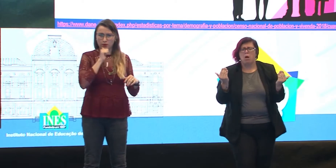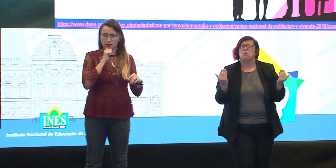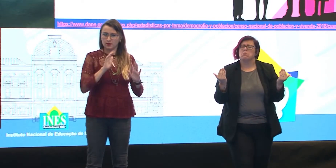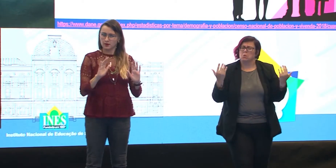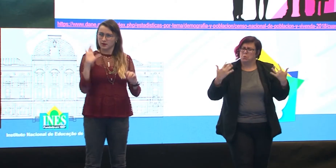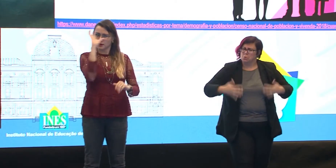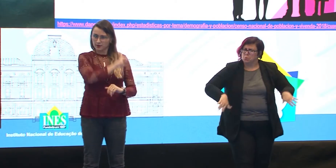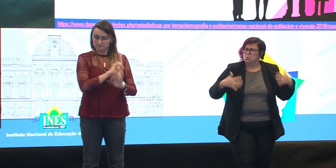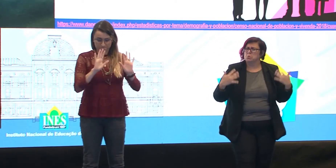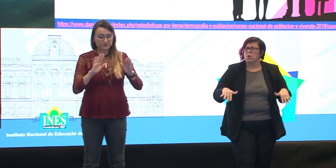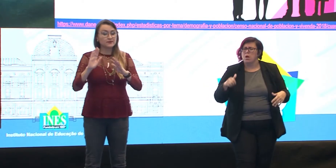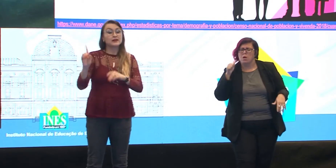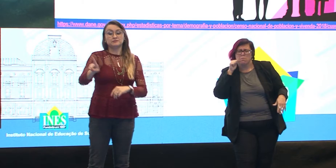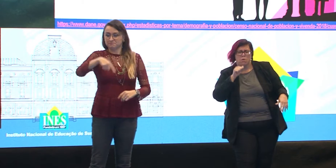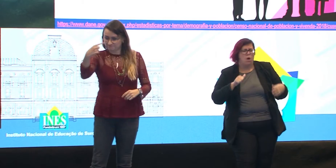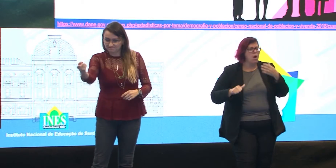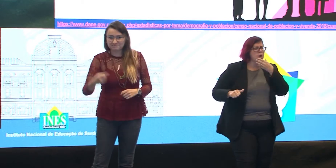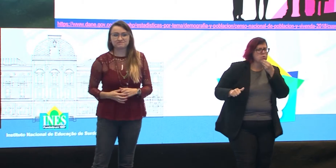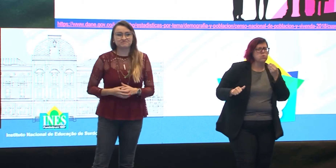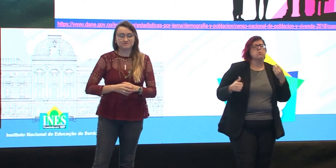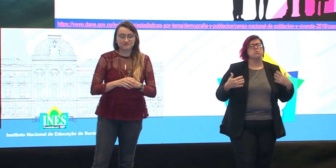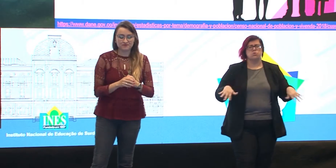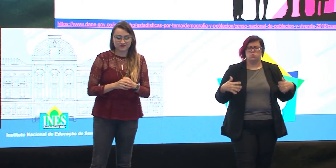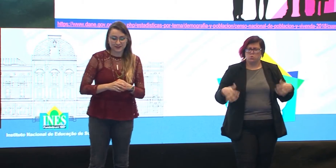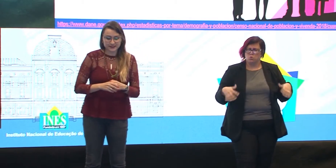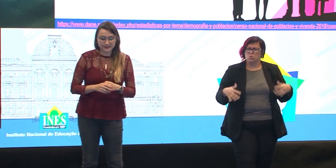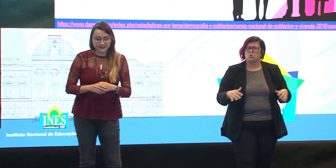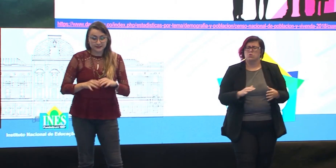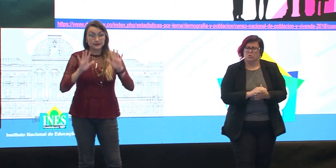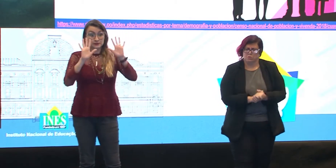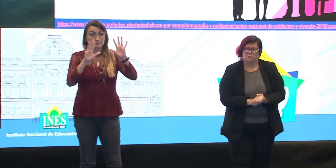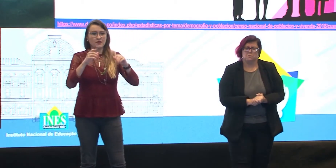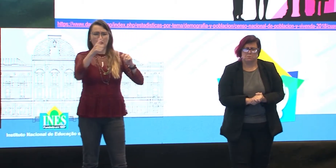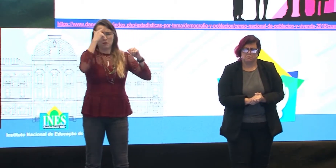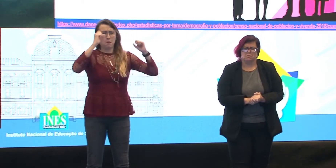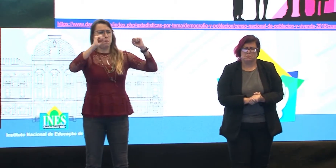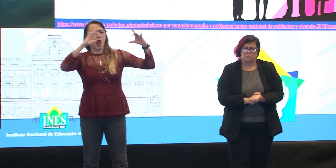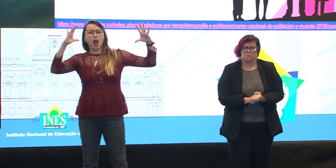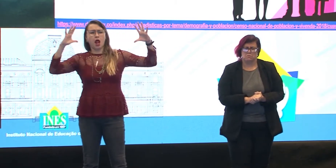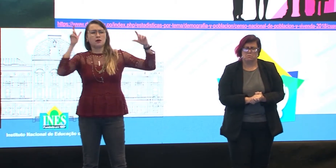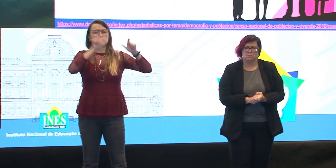nós temos uma quantidade maior de mulheres neste país.